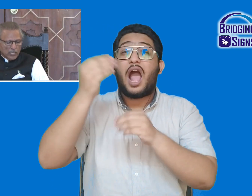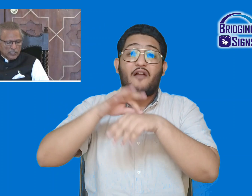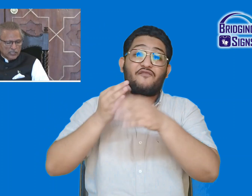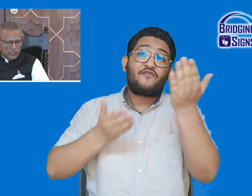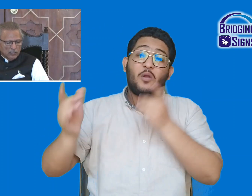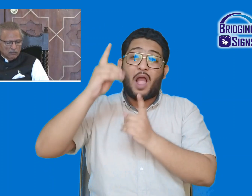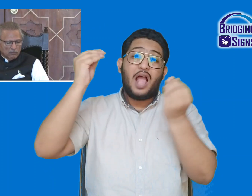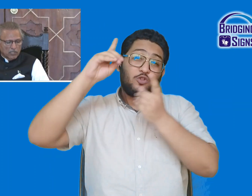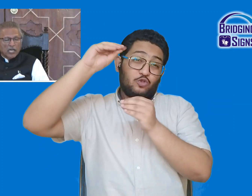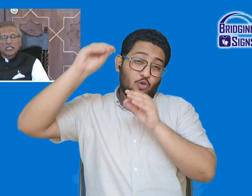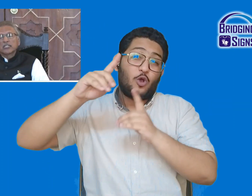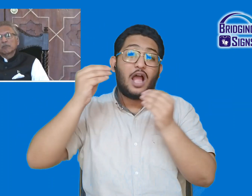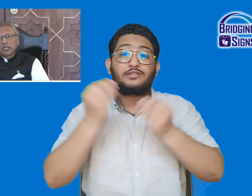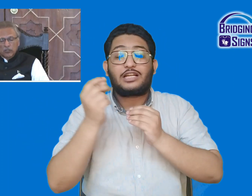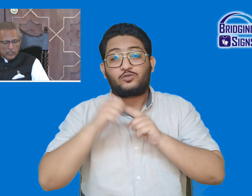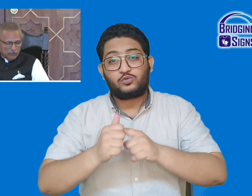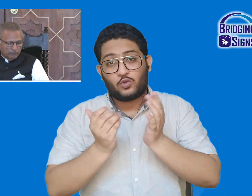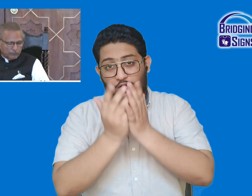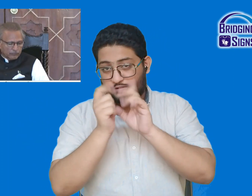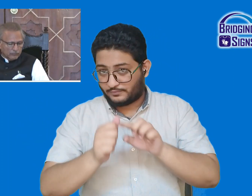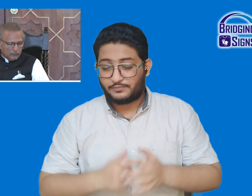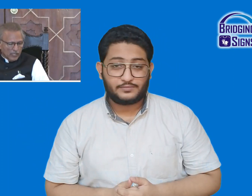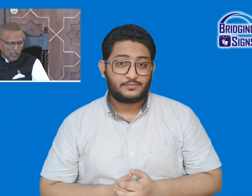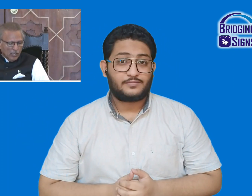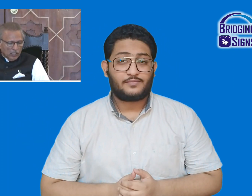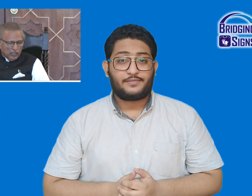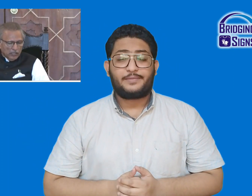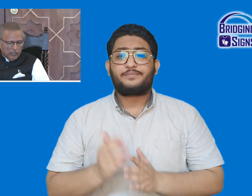اوپر آسانیاں پیدا ہو جائیں۔